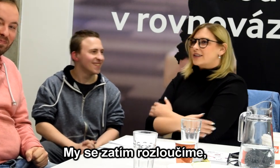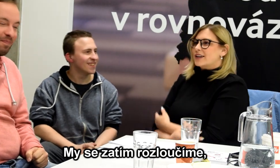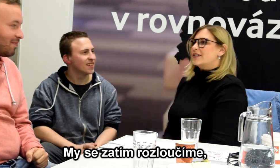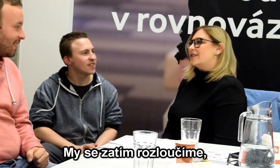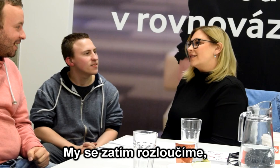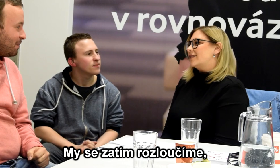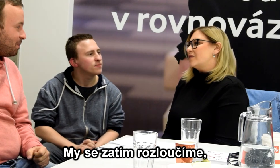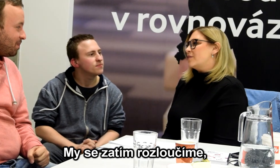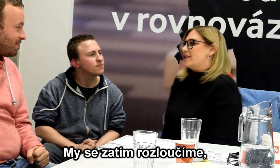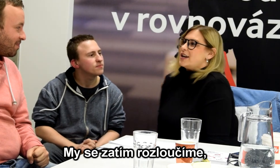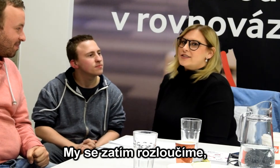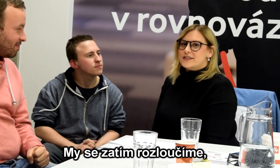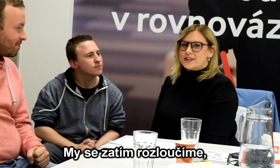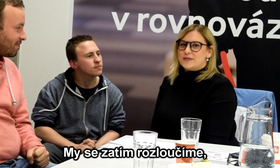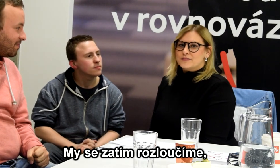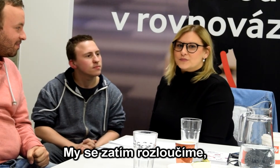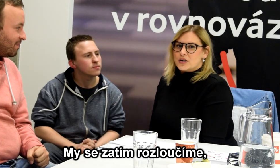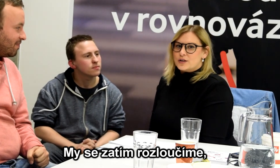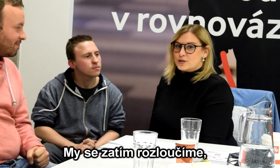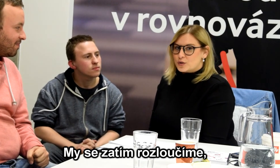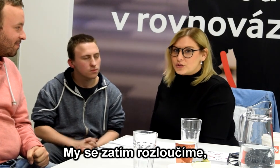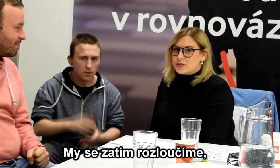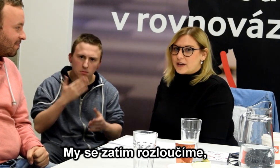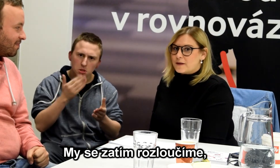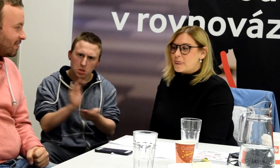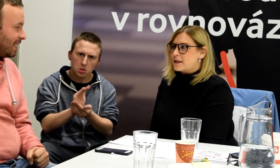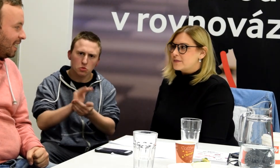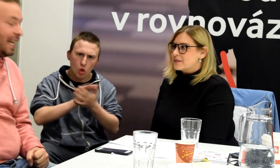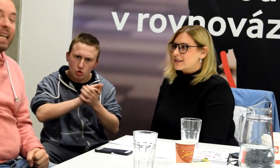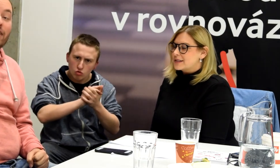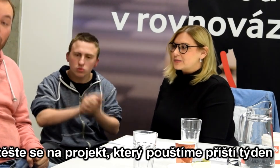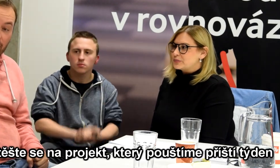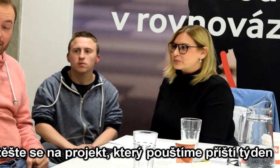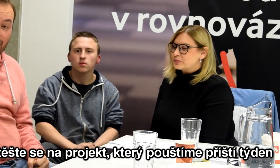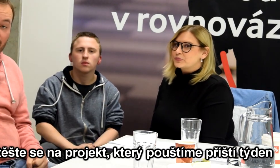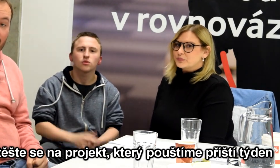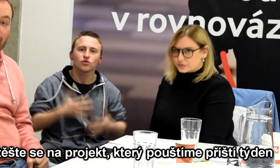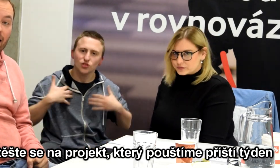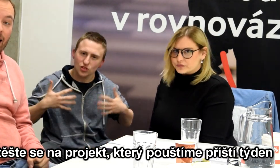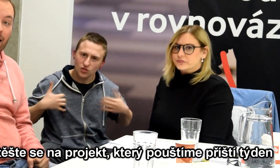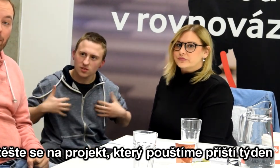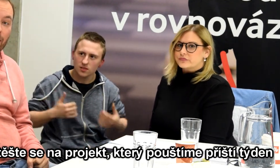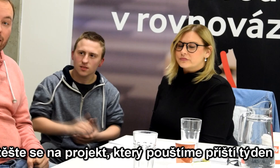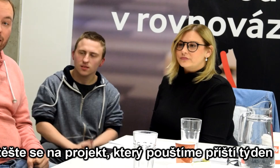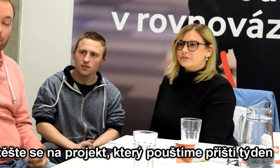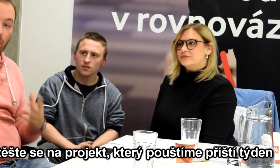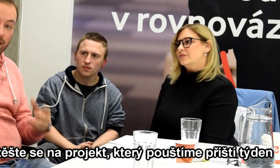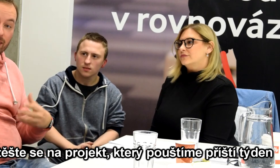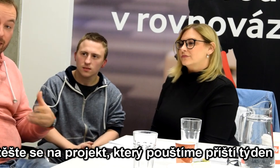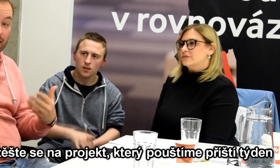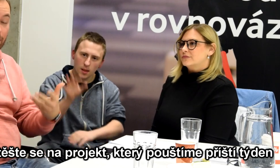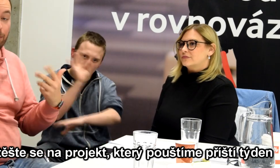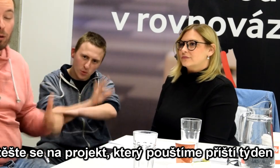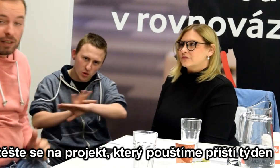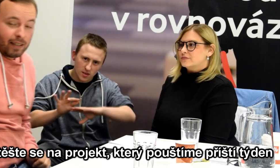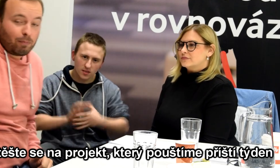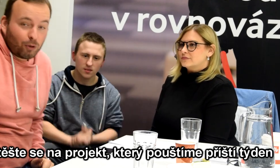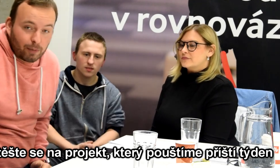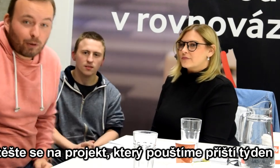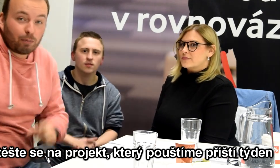Tak my se asi zatím rozloučíme. Těšte se na projekt, který v podstatě spouštíme už